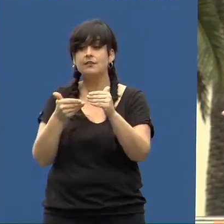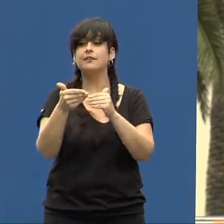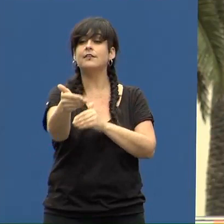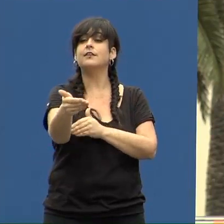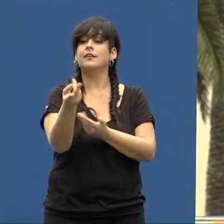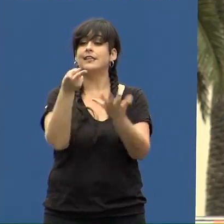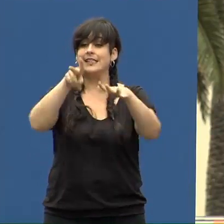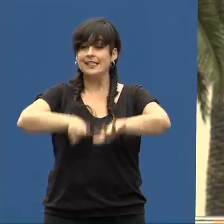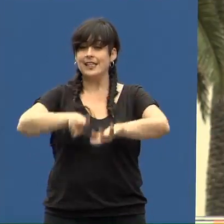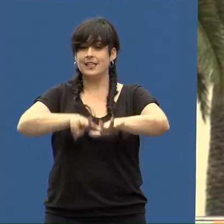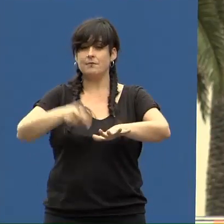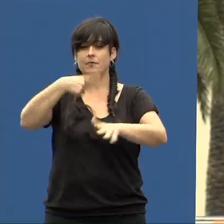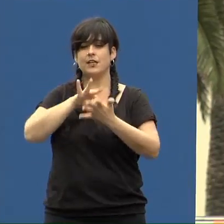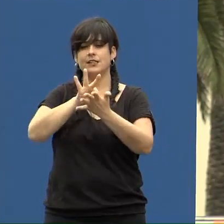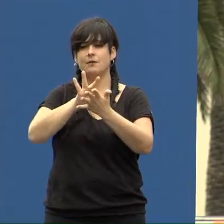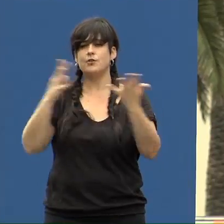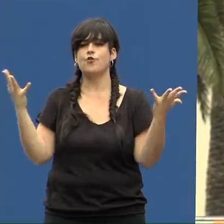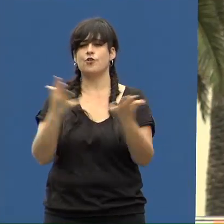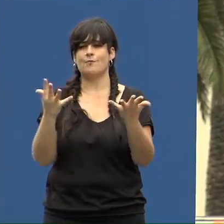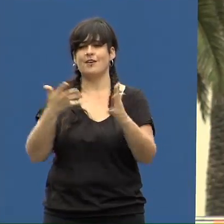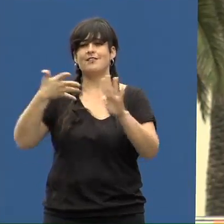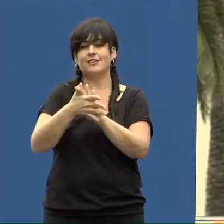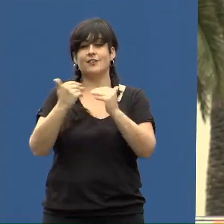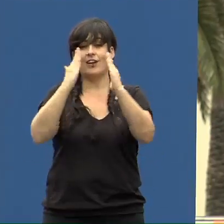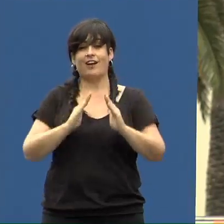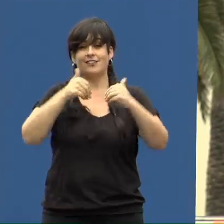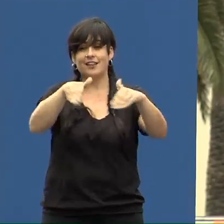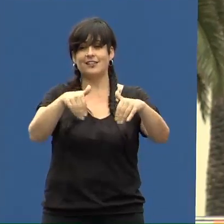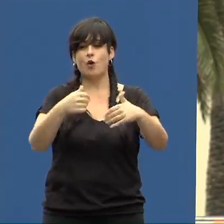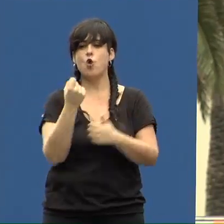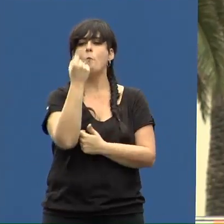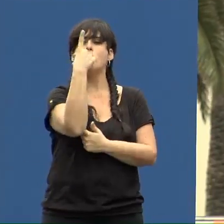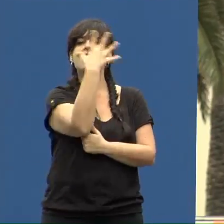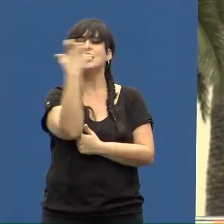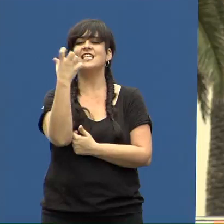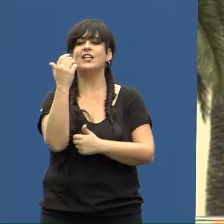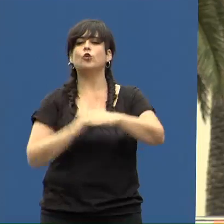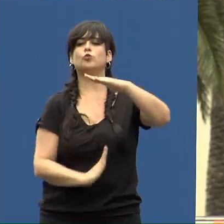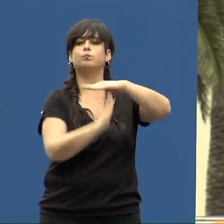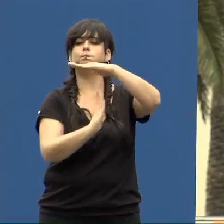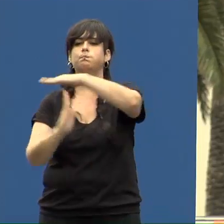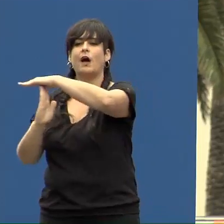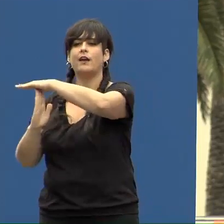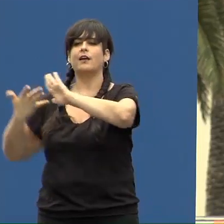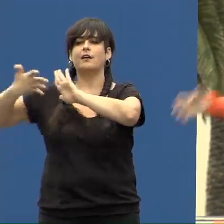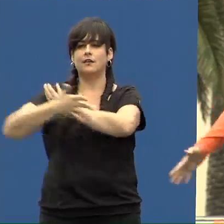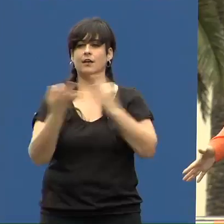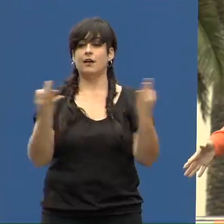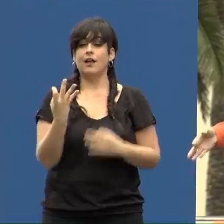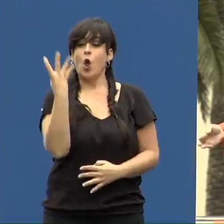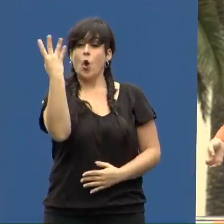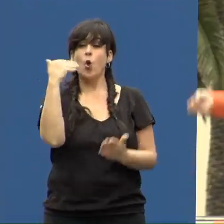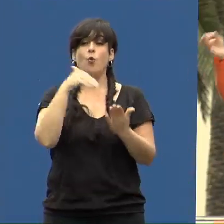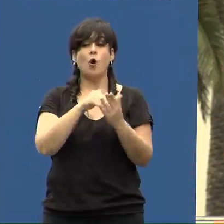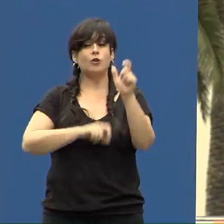creado de emergencia, hemos parado 1.500 desahucios en Barcelona. Eso significa 4.000 personas. 4.000 personas que se